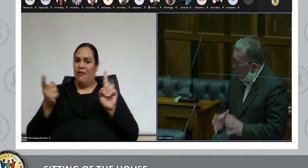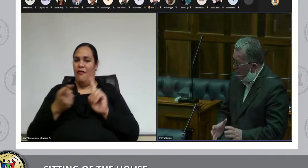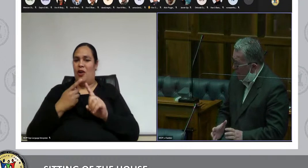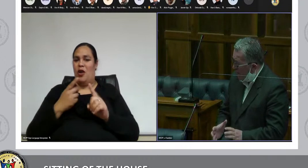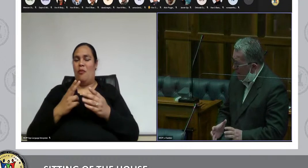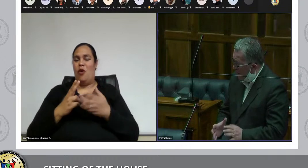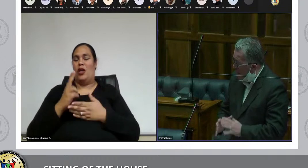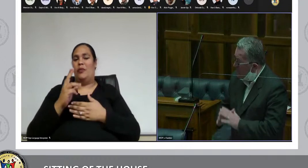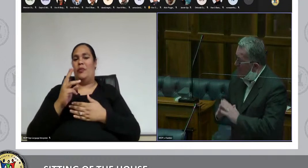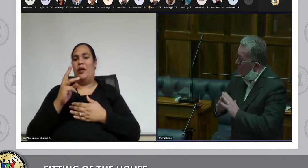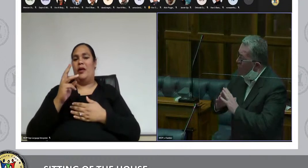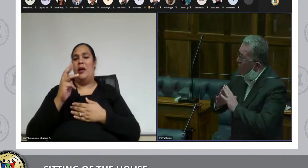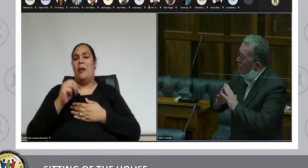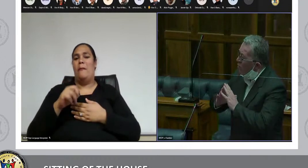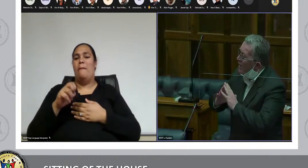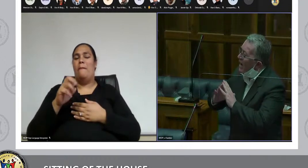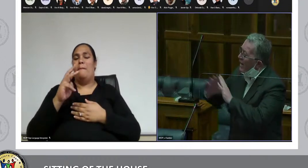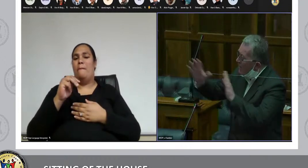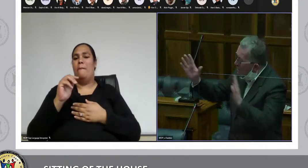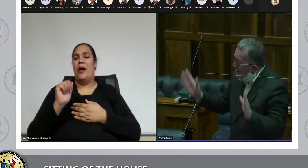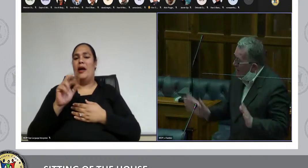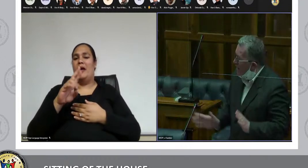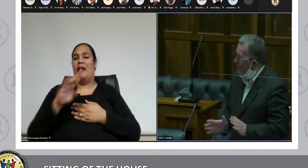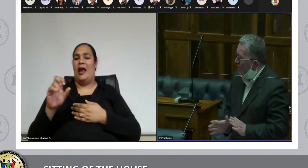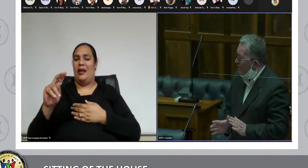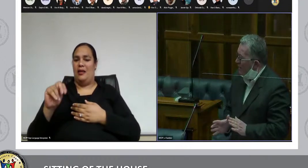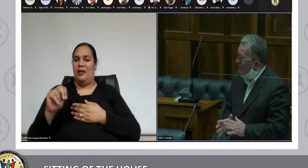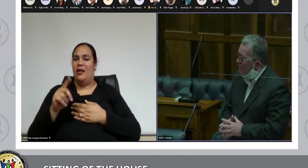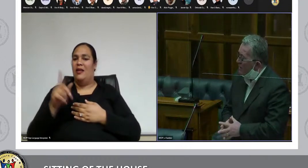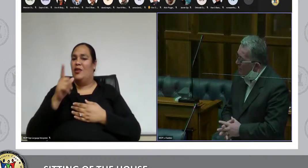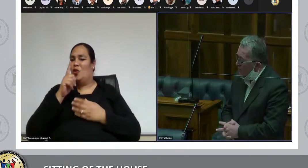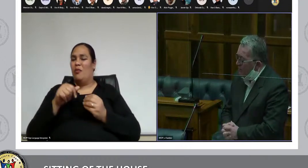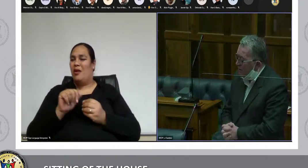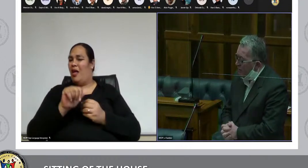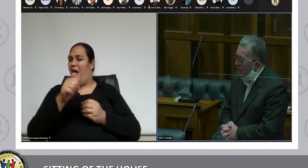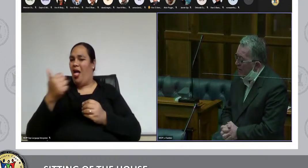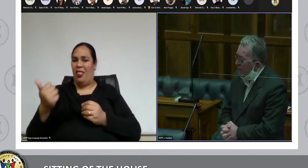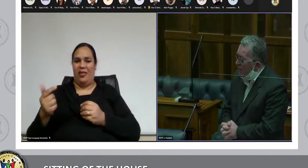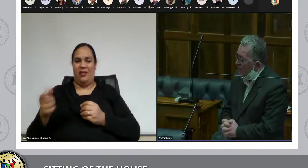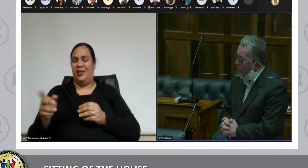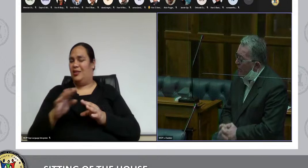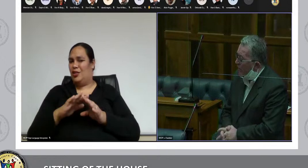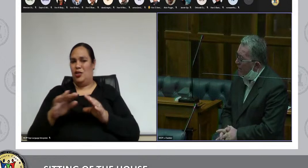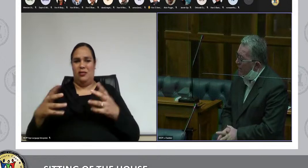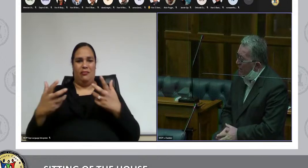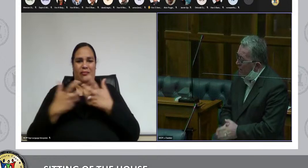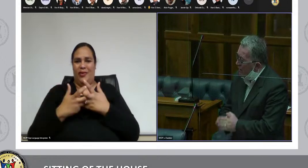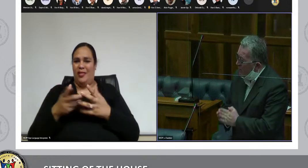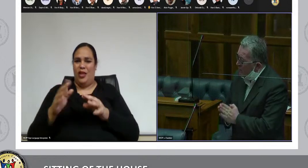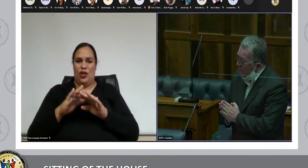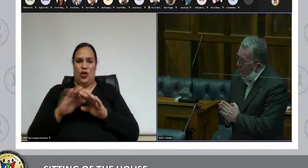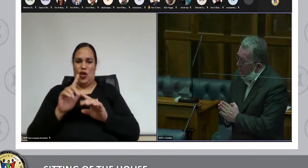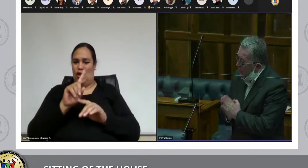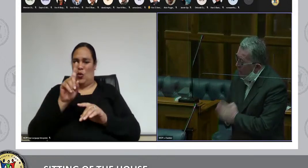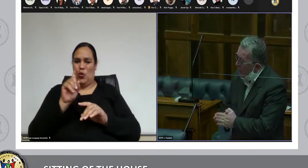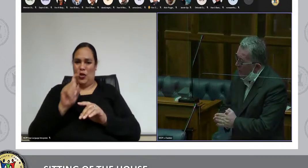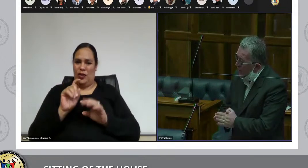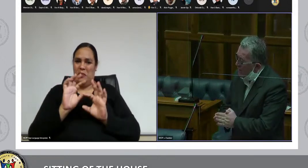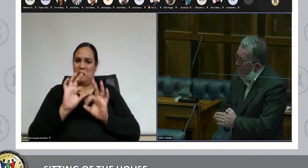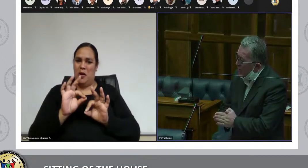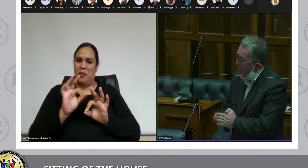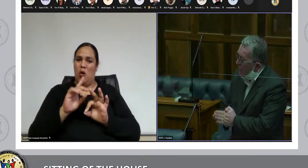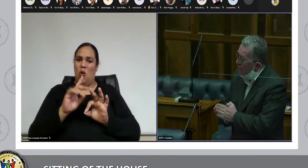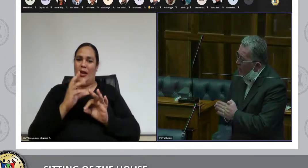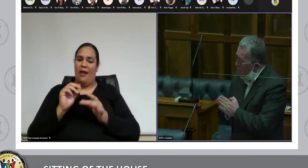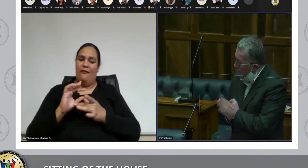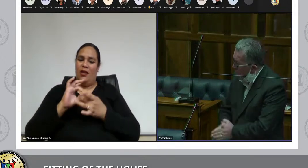oor TWK. Hy praat nou oor ander rade en dis definitief nie 'n vraag wat verhouding